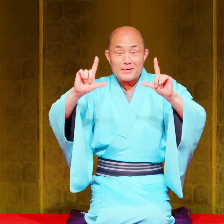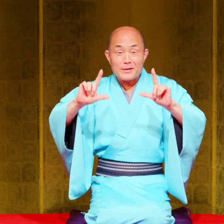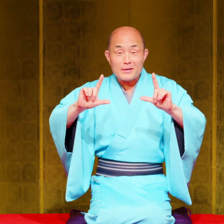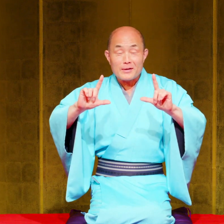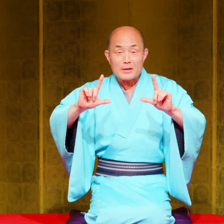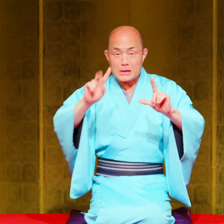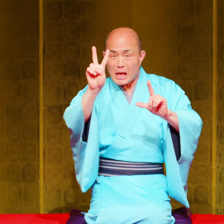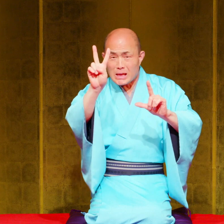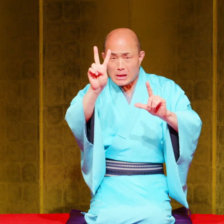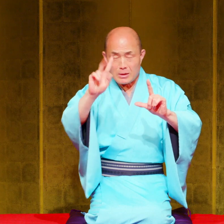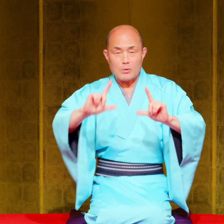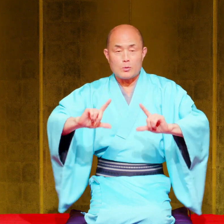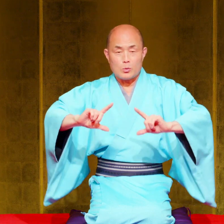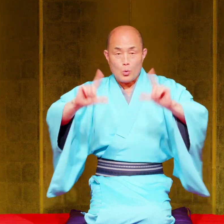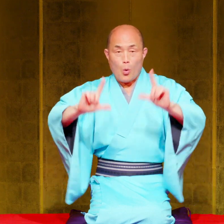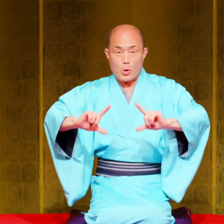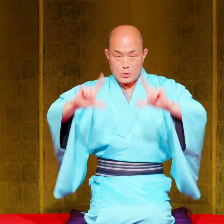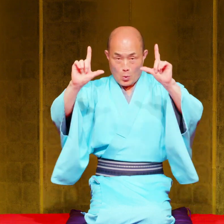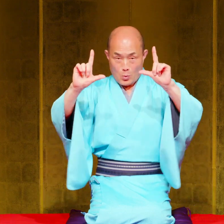ですね。2回ですよ。東京。